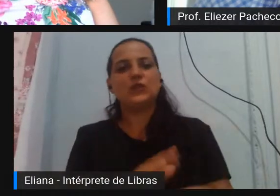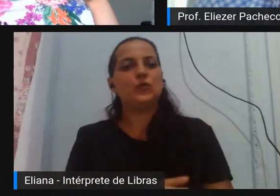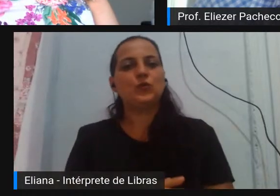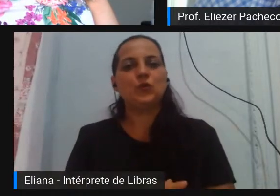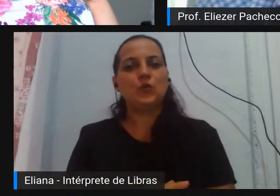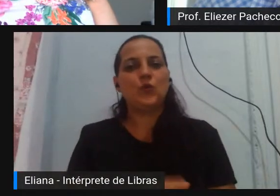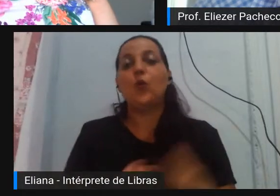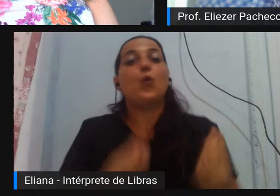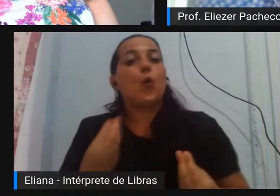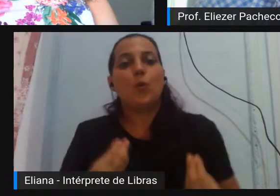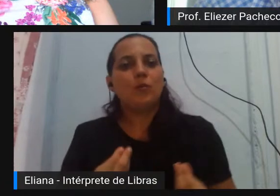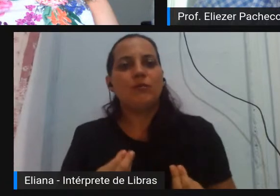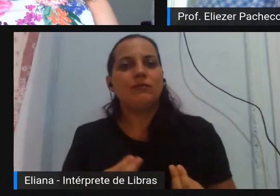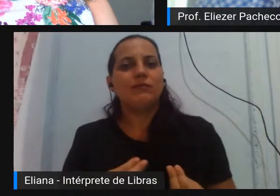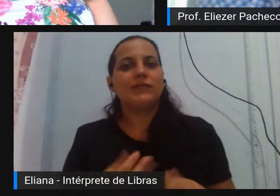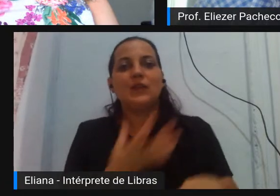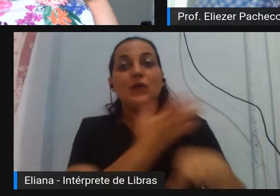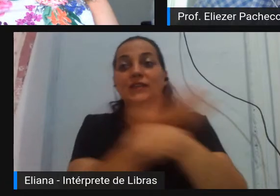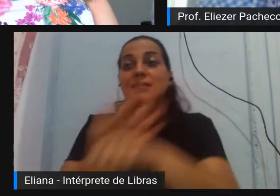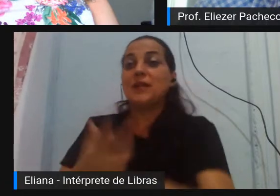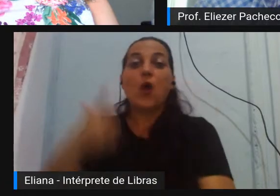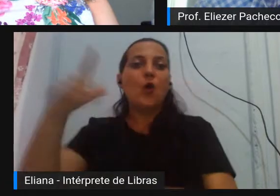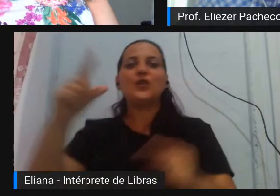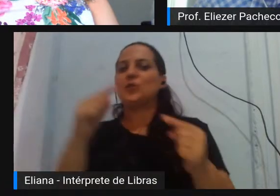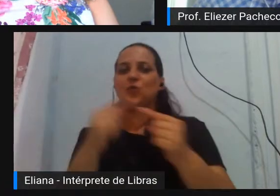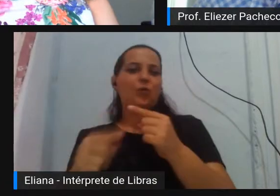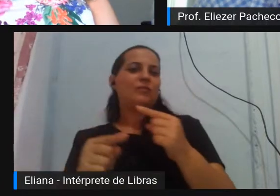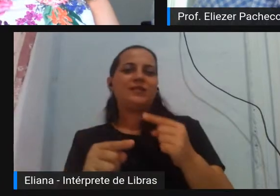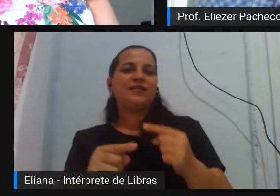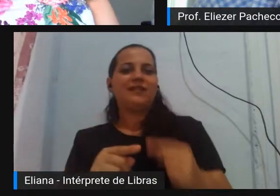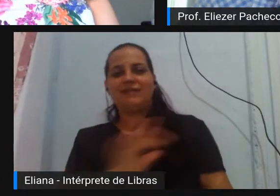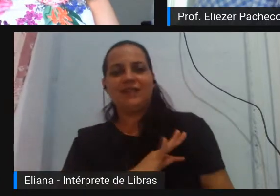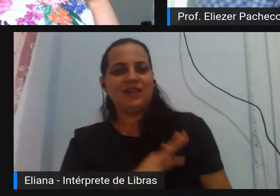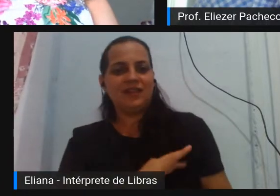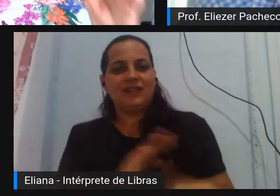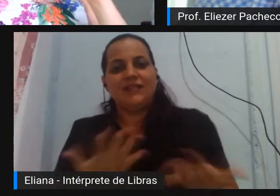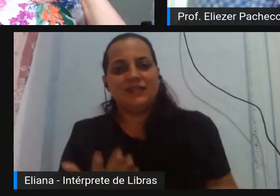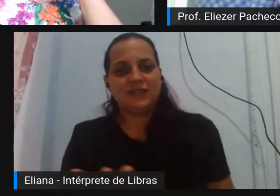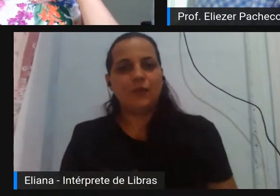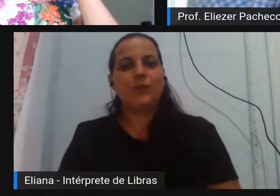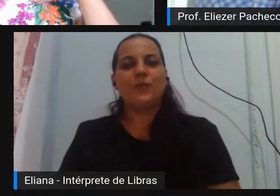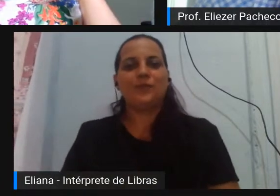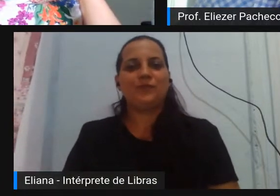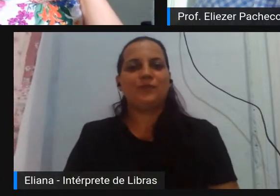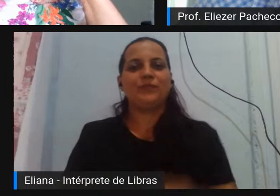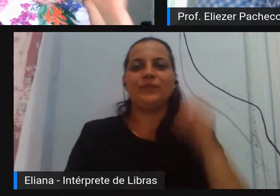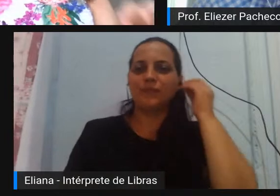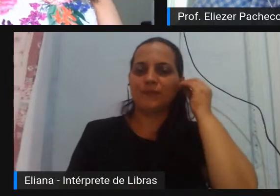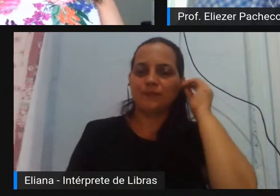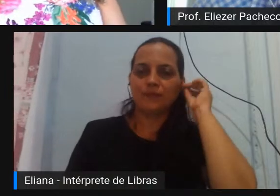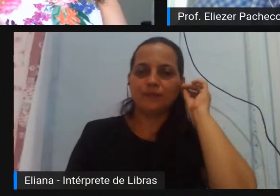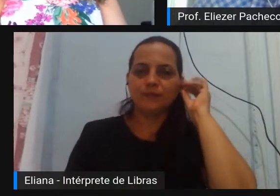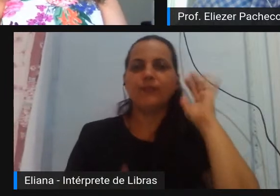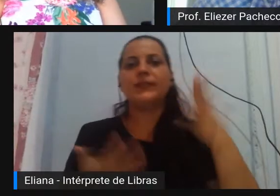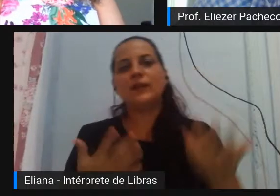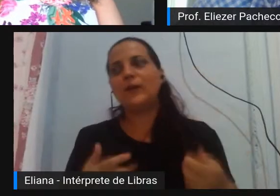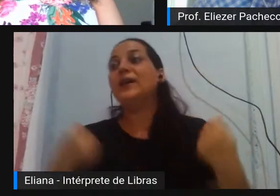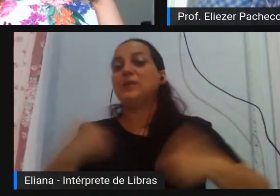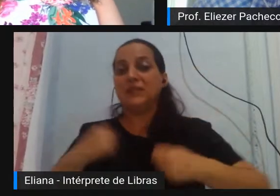na jaula com os leões, né? E te vira. E é lógico que as pessoas até vão